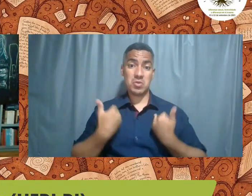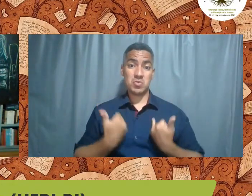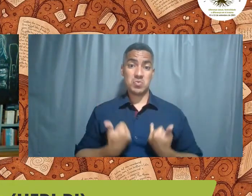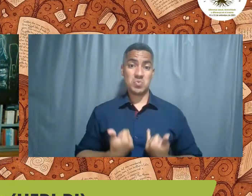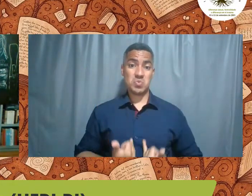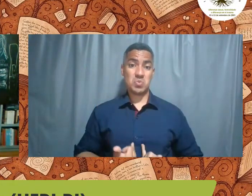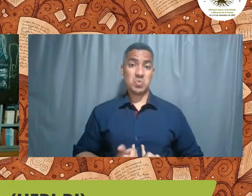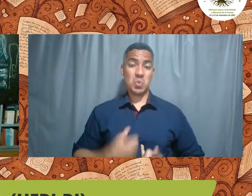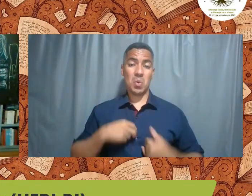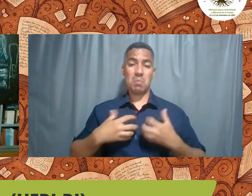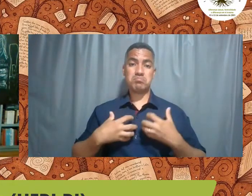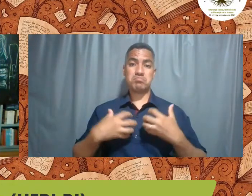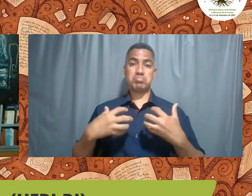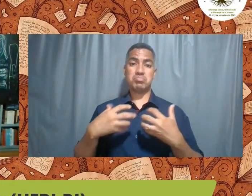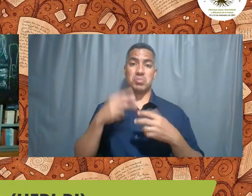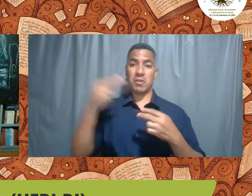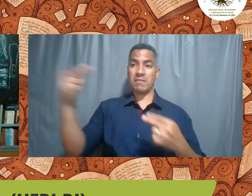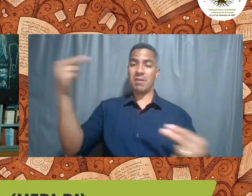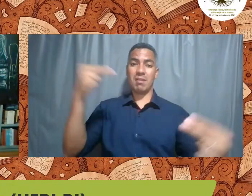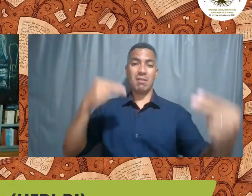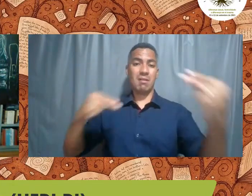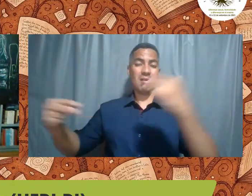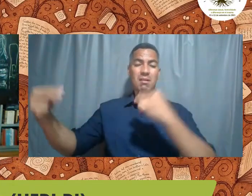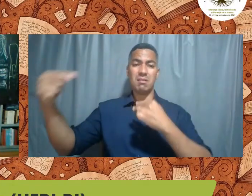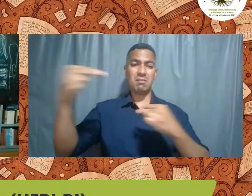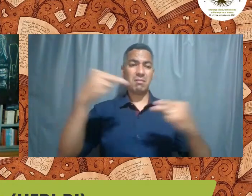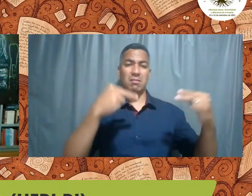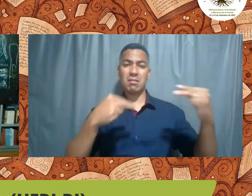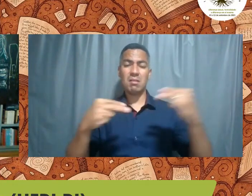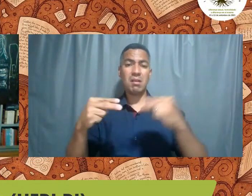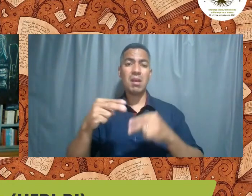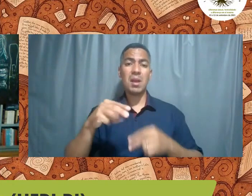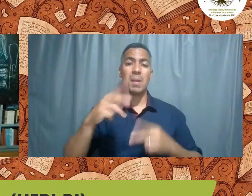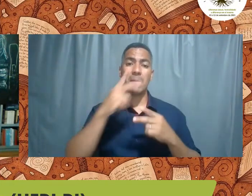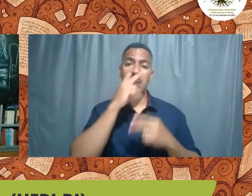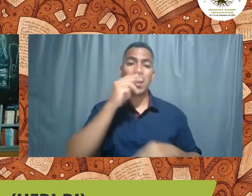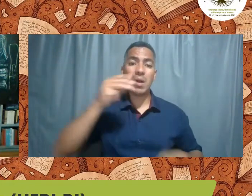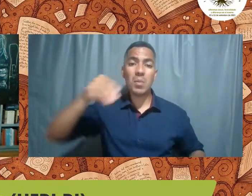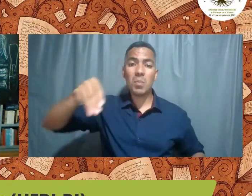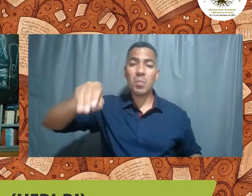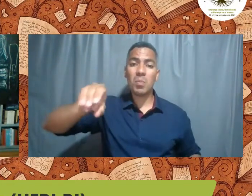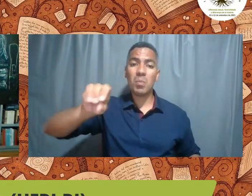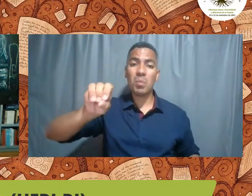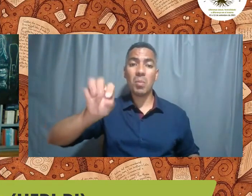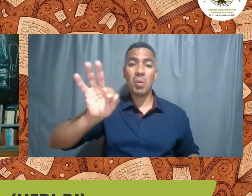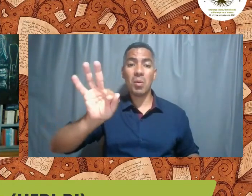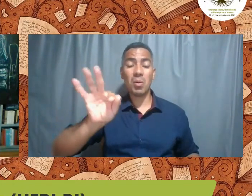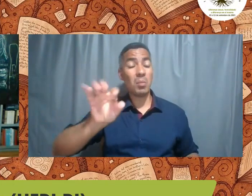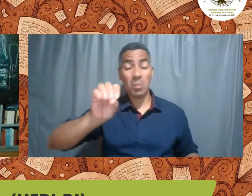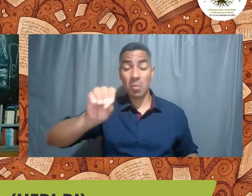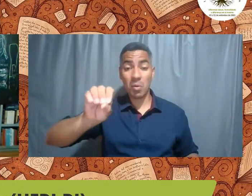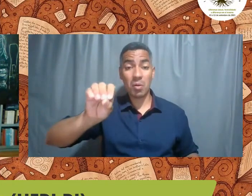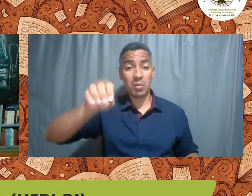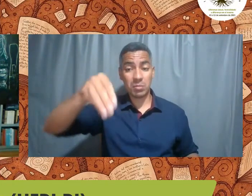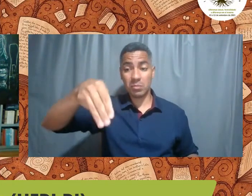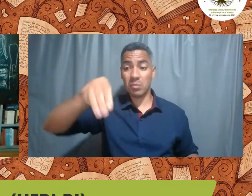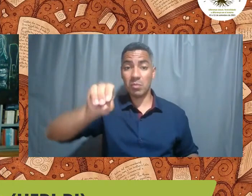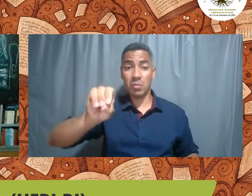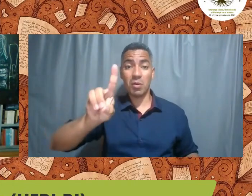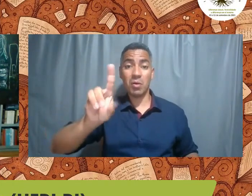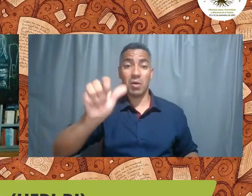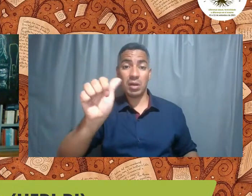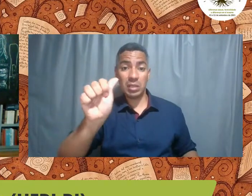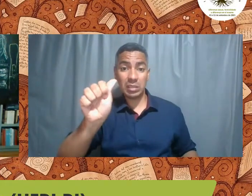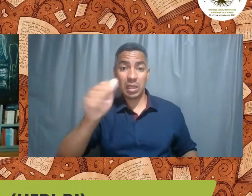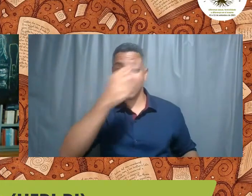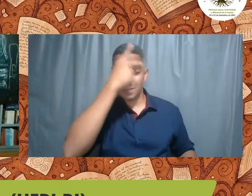que se instituiu uma moda de ir à praia com biquínis, né,